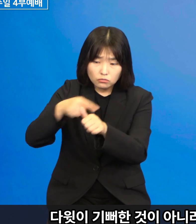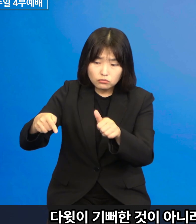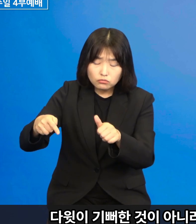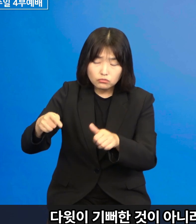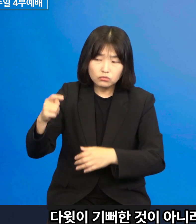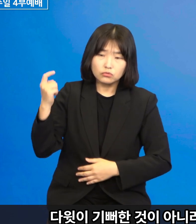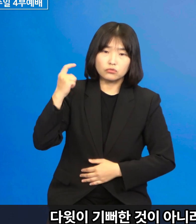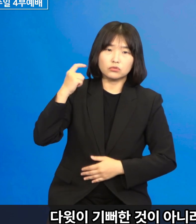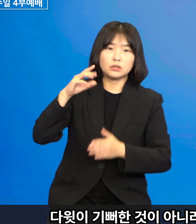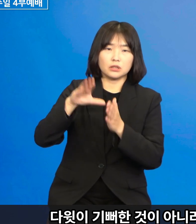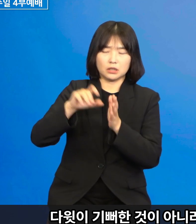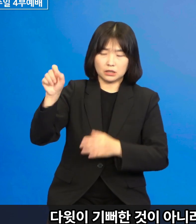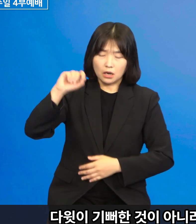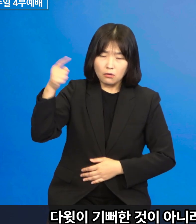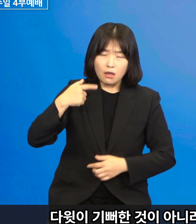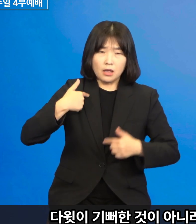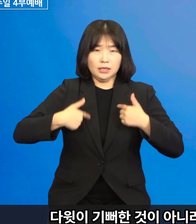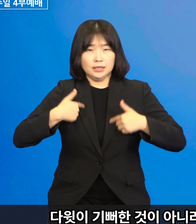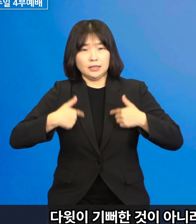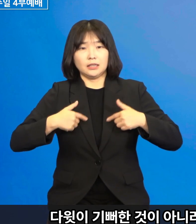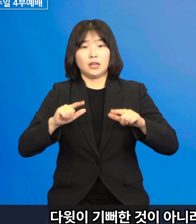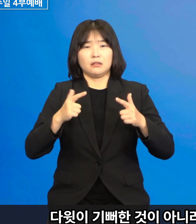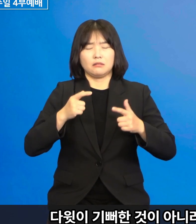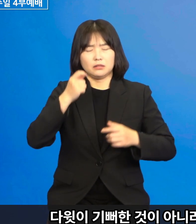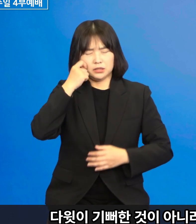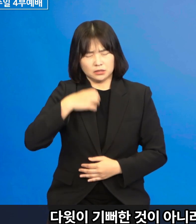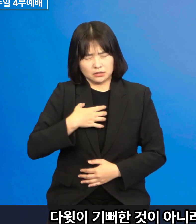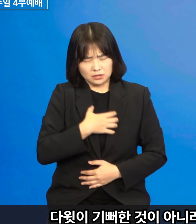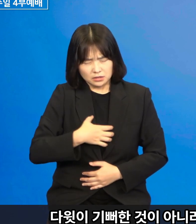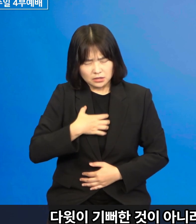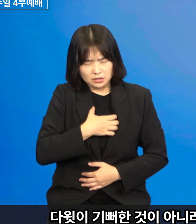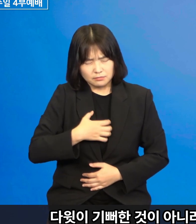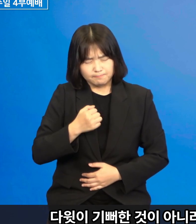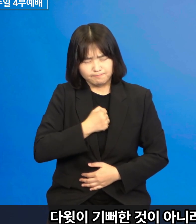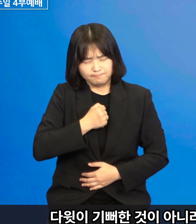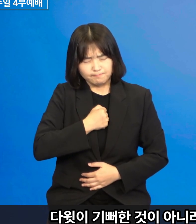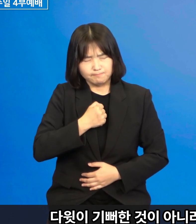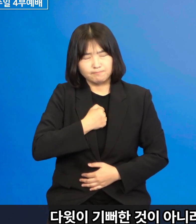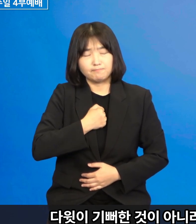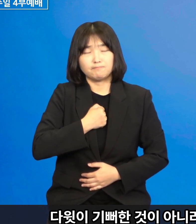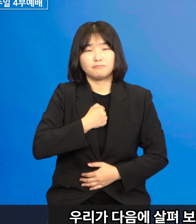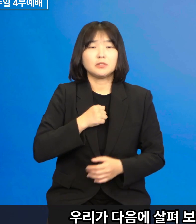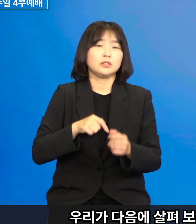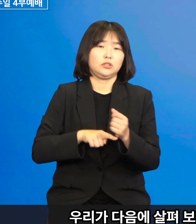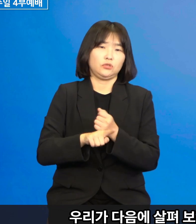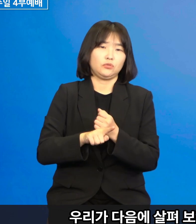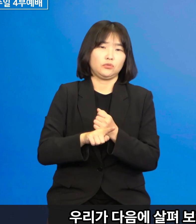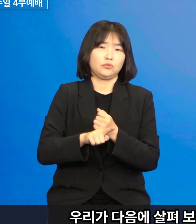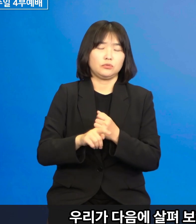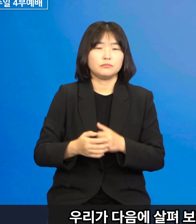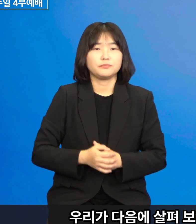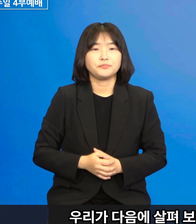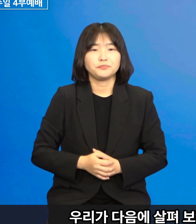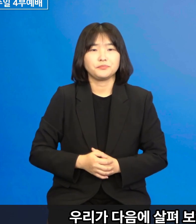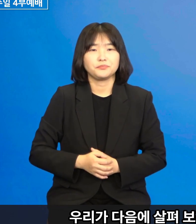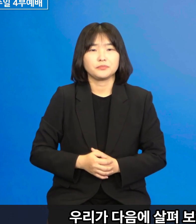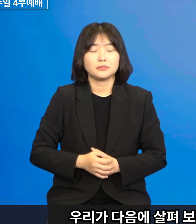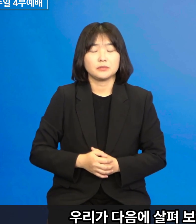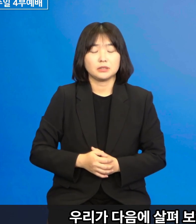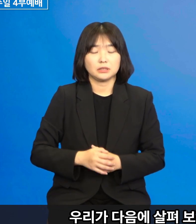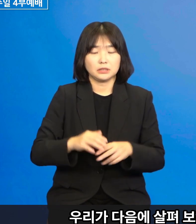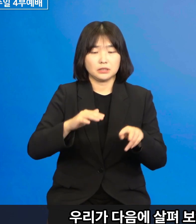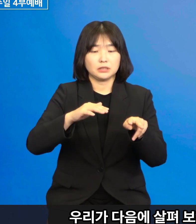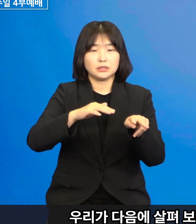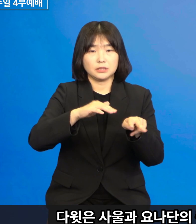때에 다윗이 기뻐한 것이 아니라 슬퍼하며 애도했던 이유입니다. 우리가 다음에 살펴보겠지만 사무엘하를